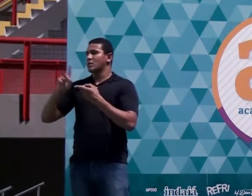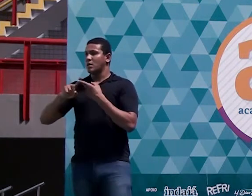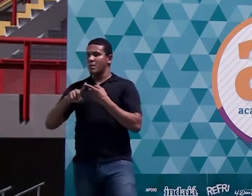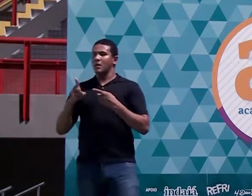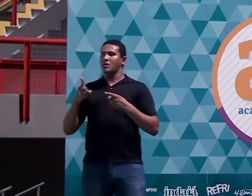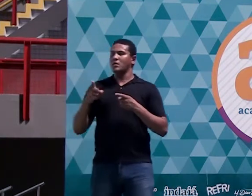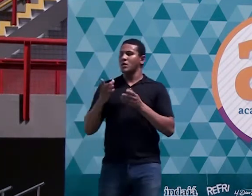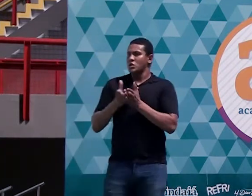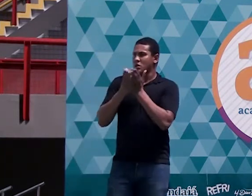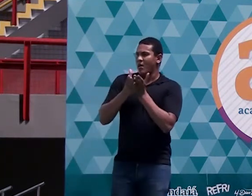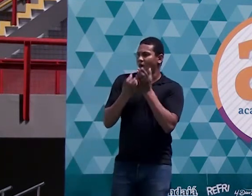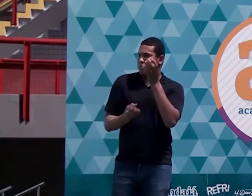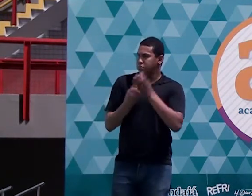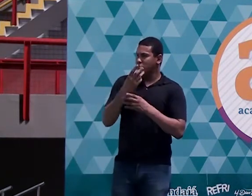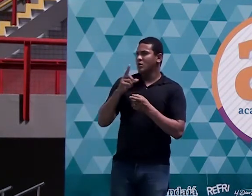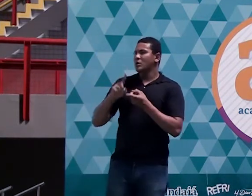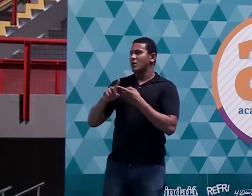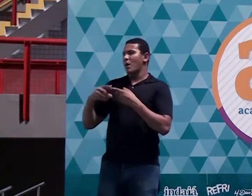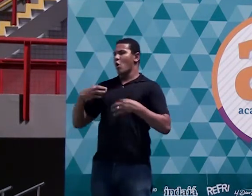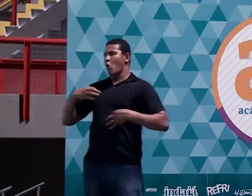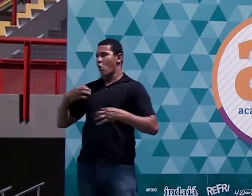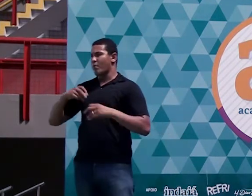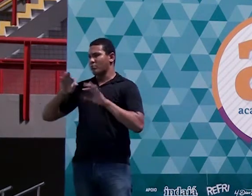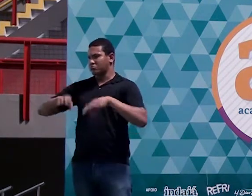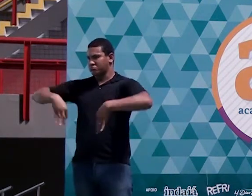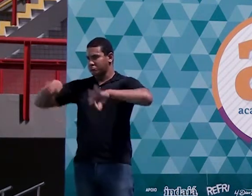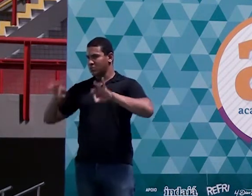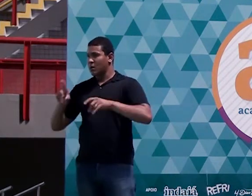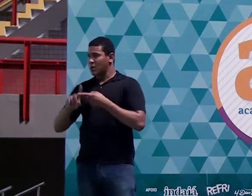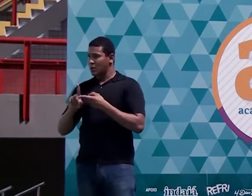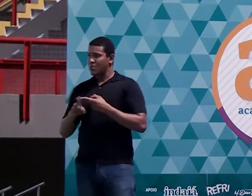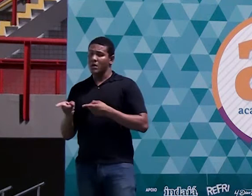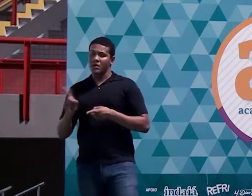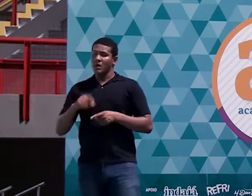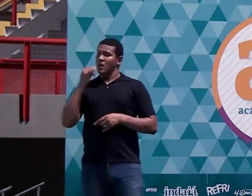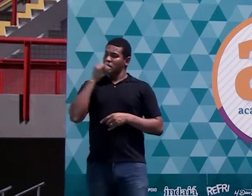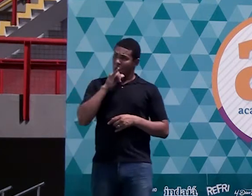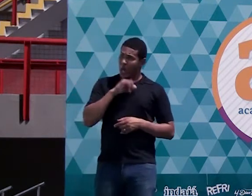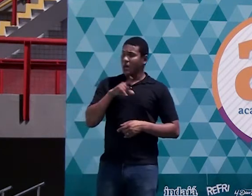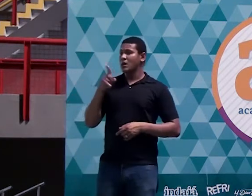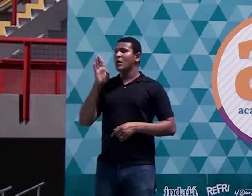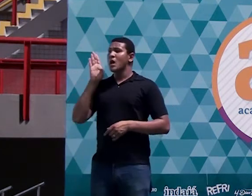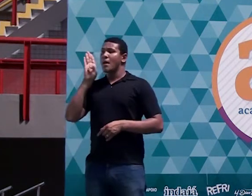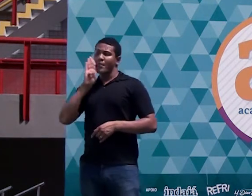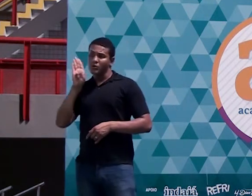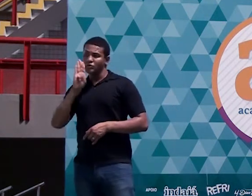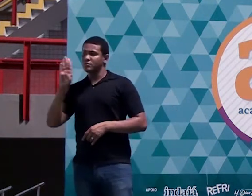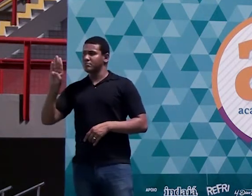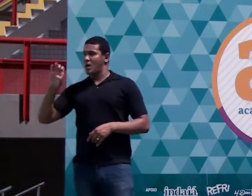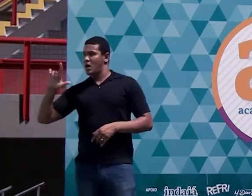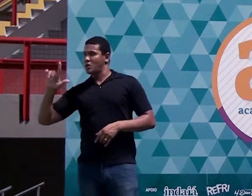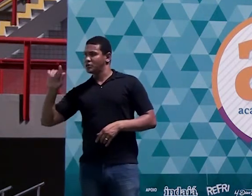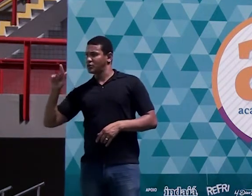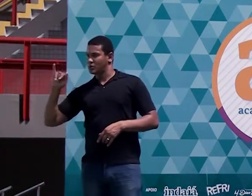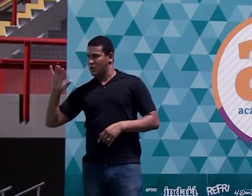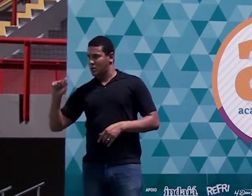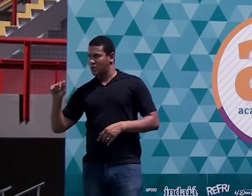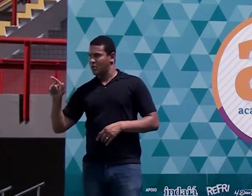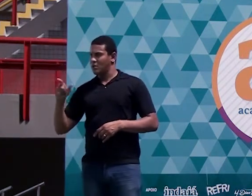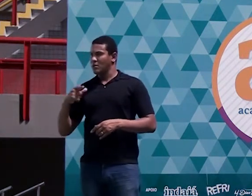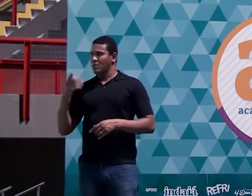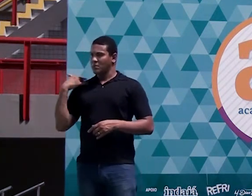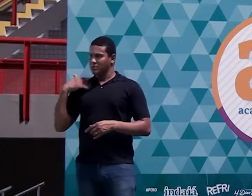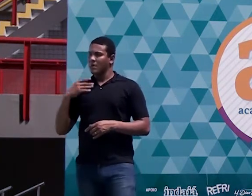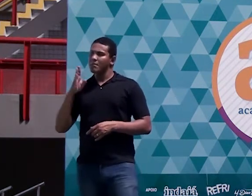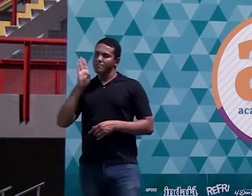na qual tanto a Itália como Flandres, que é a Bélgica, se colocaram à frente das demais. Flandres hoje seria Bélgica e